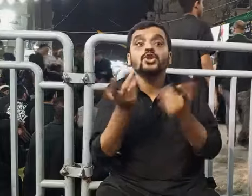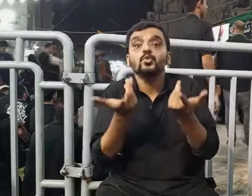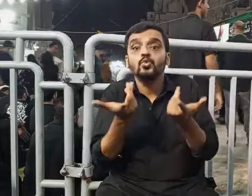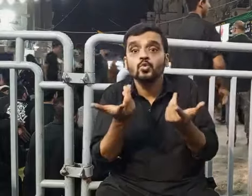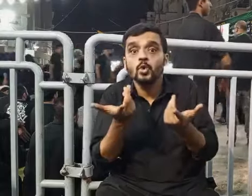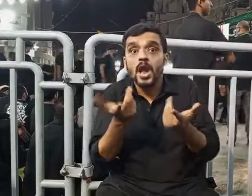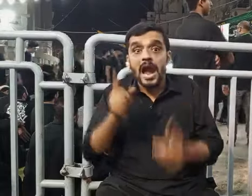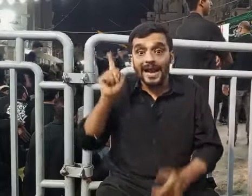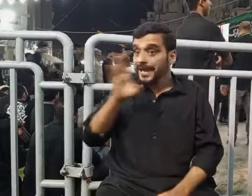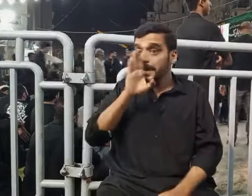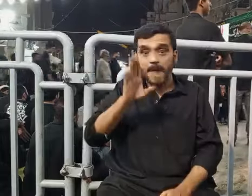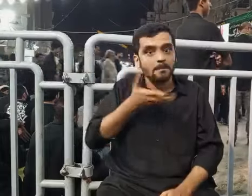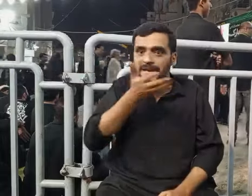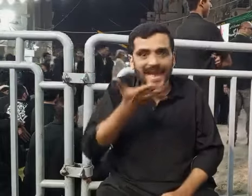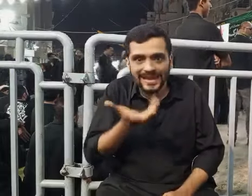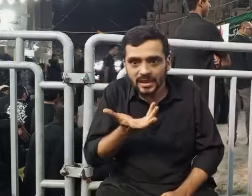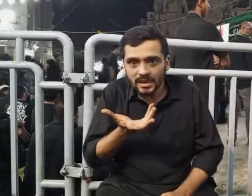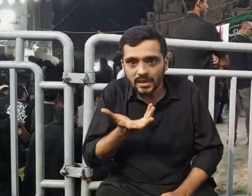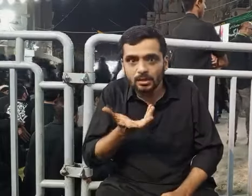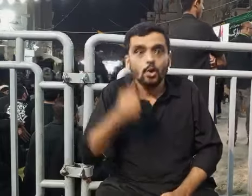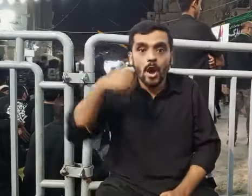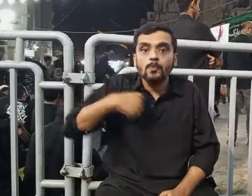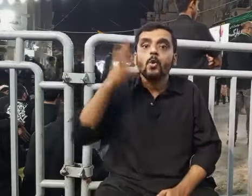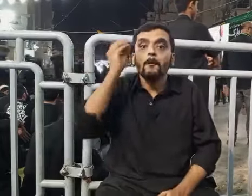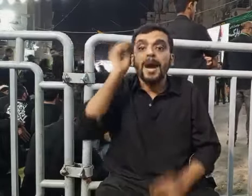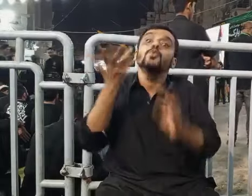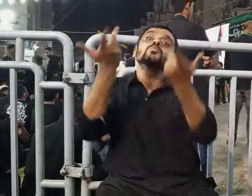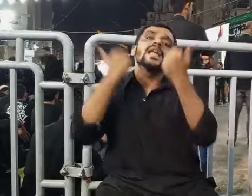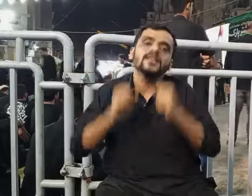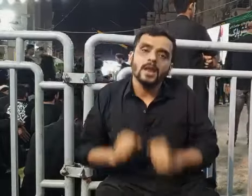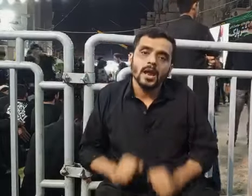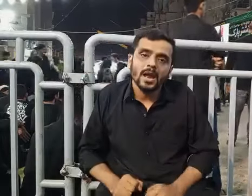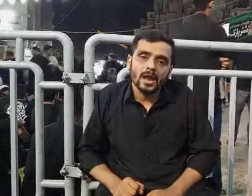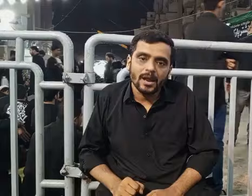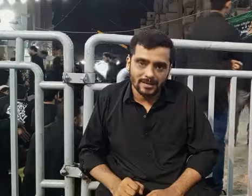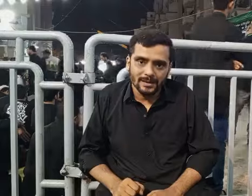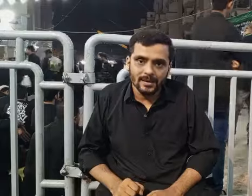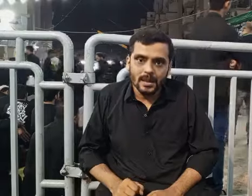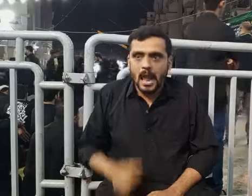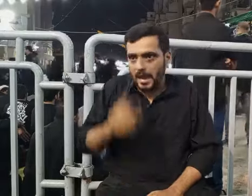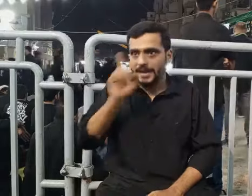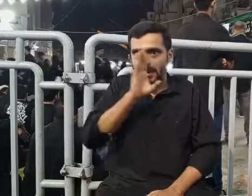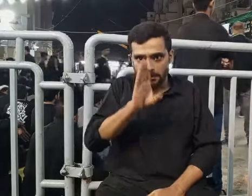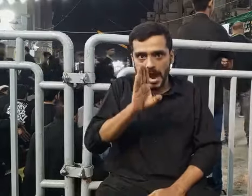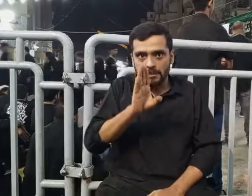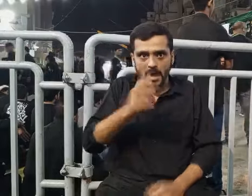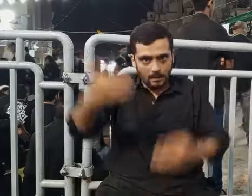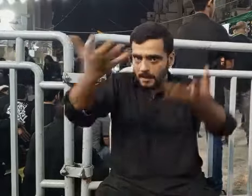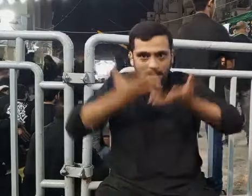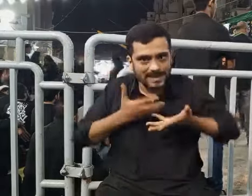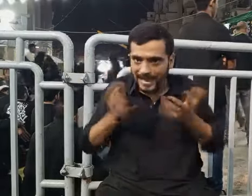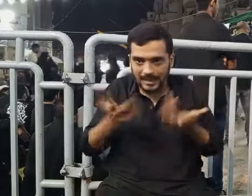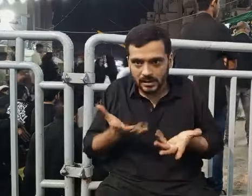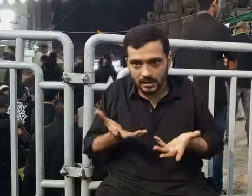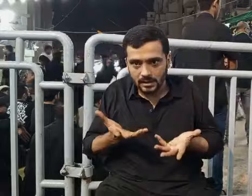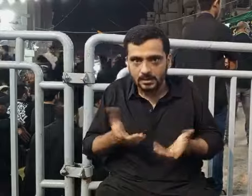الہ الا اللہ کہنے والا نہ بچے تو اللہ کی قدرت نے کہ 1% 2% نہیں ہوتی ہے. محمد